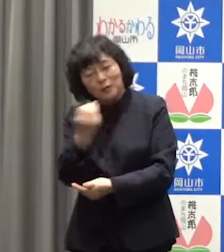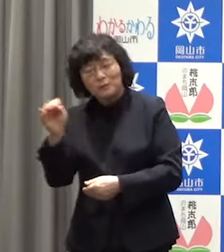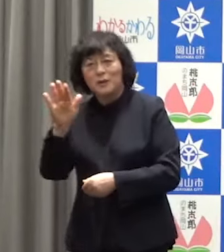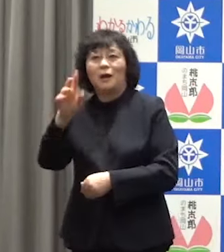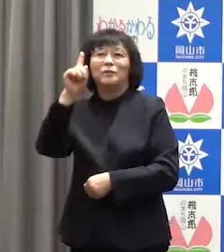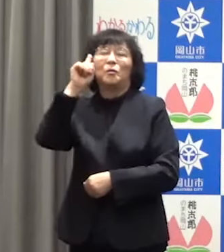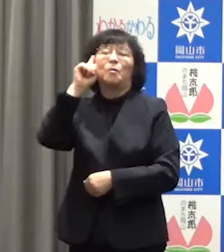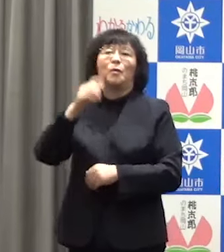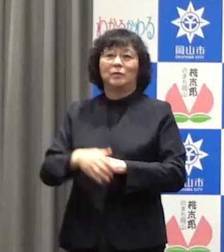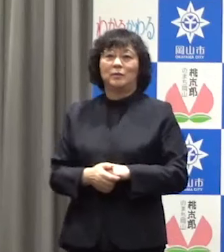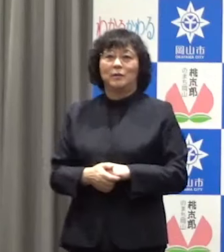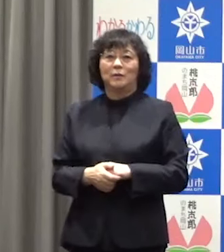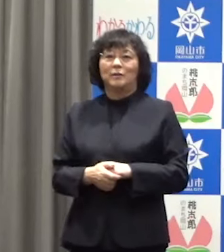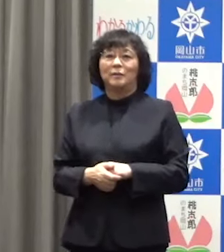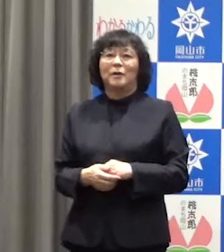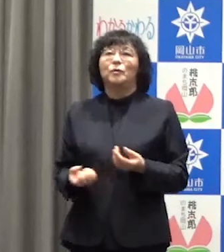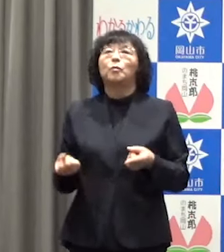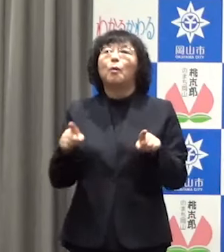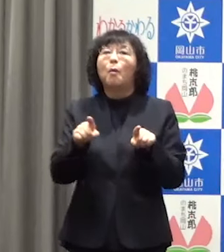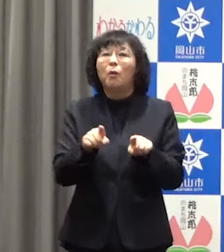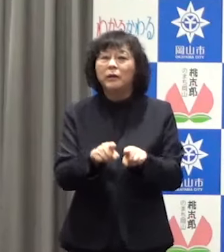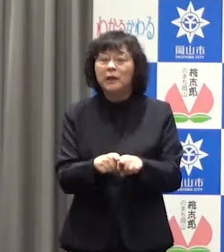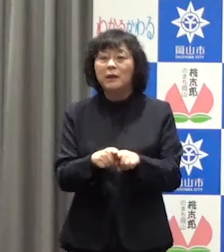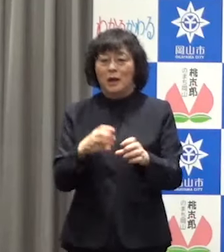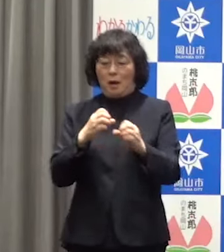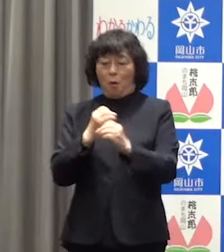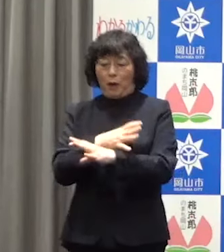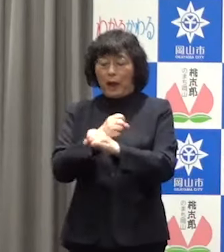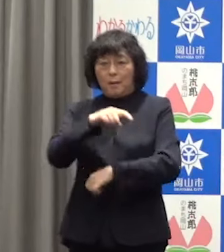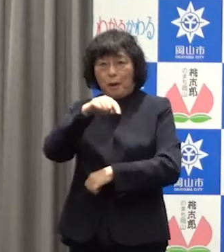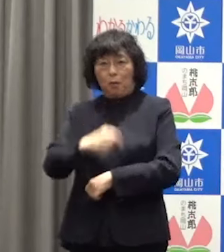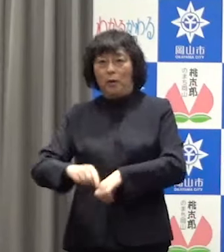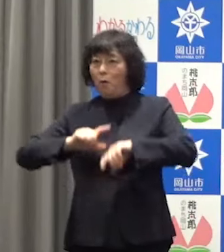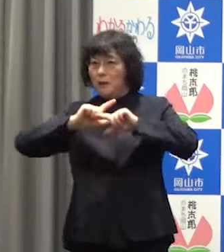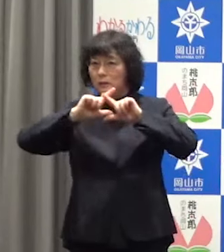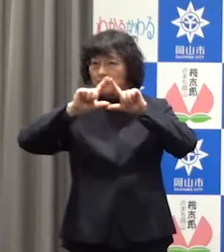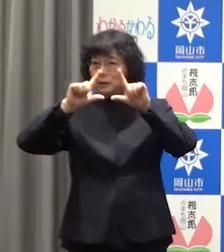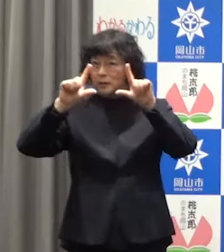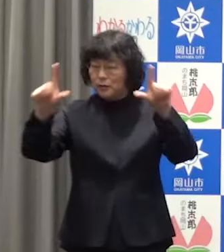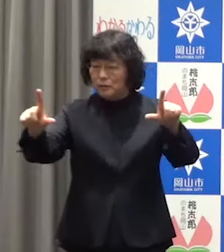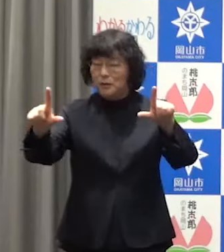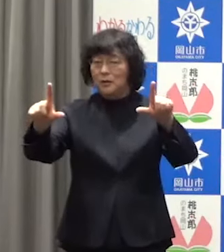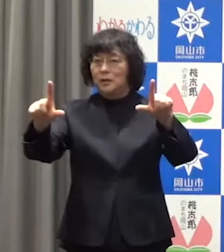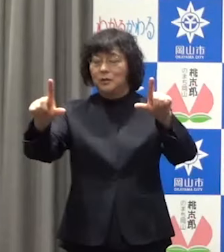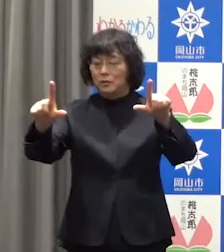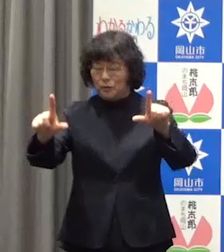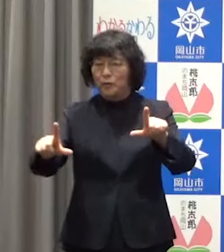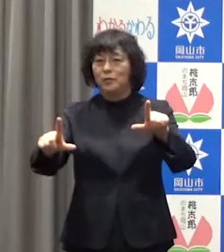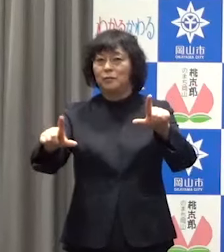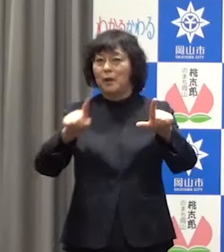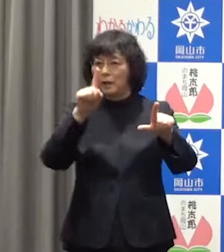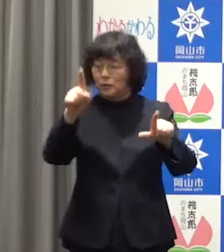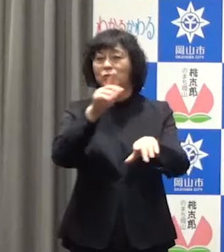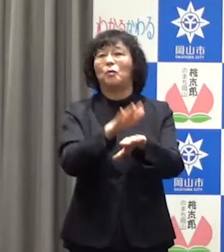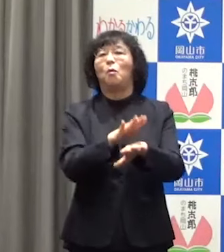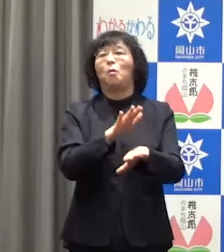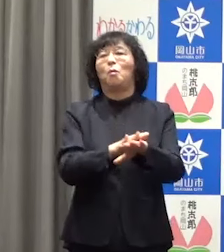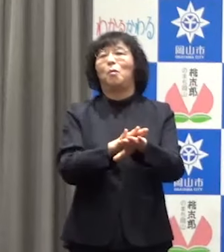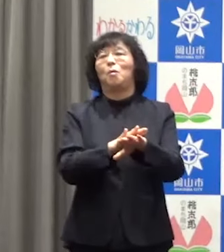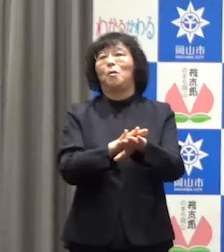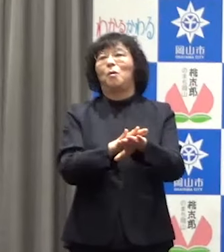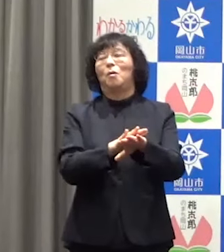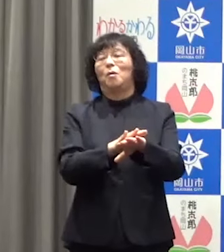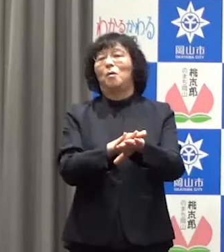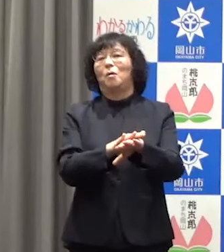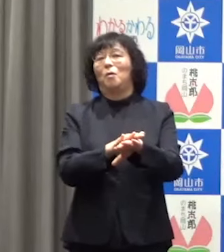。それとともにやはり岡山というものを発信していく大きなツールになってくるというように思ってます